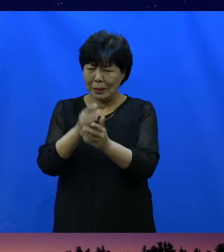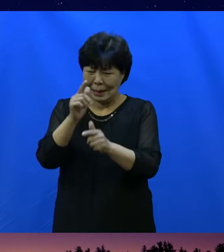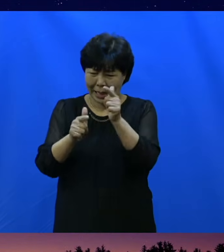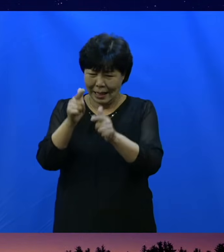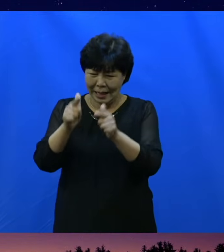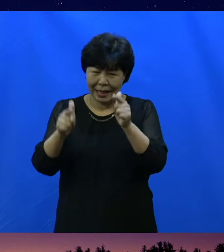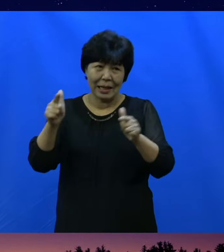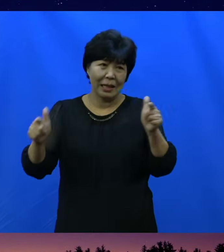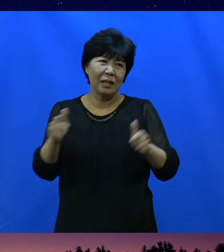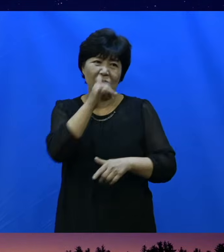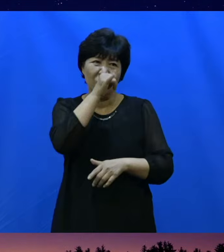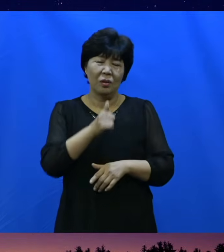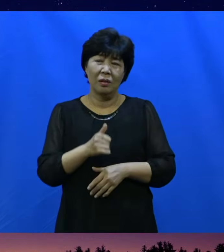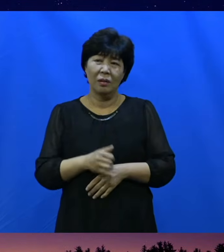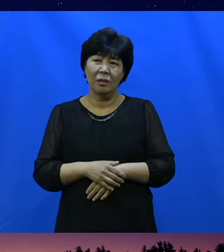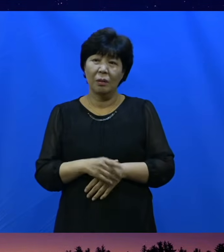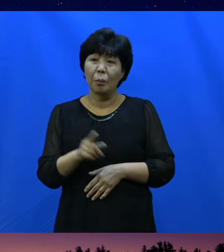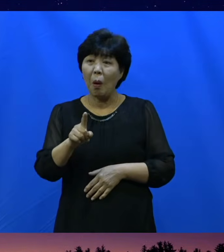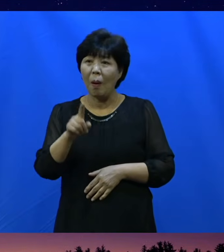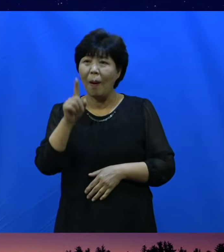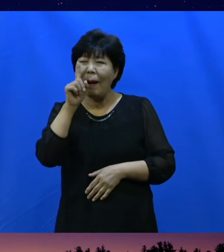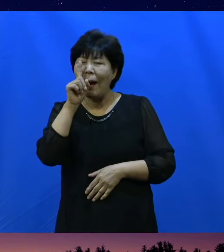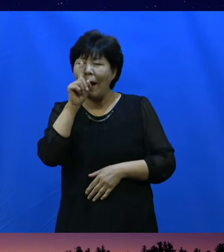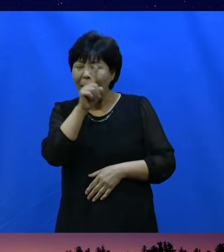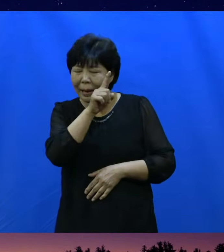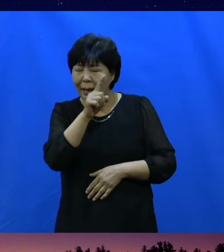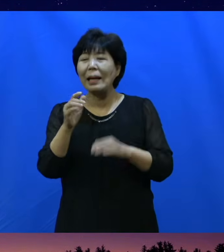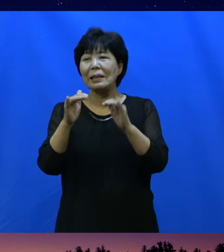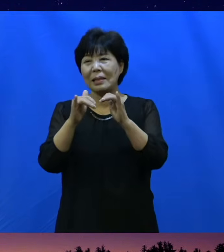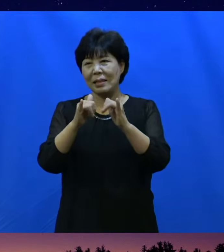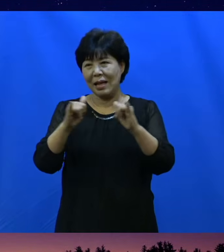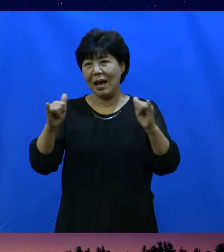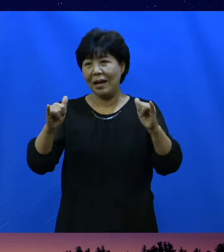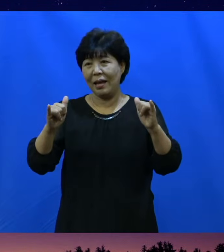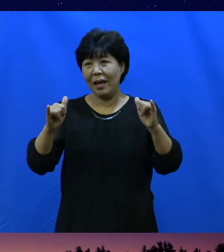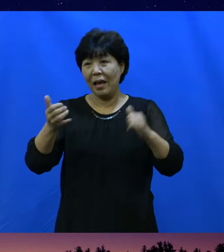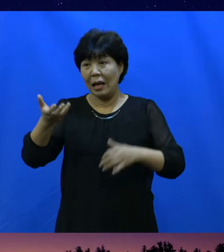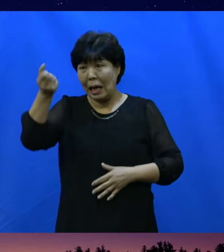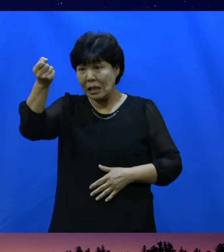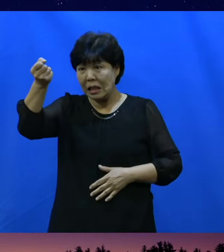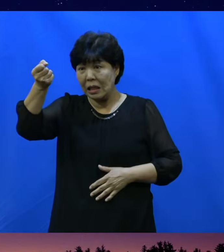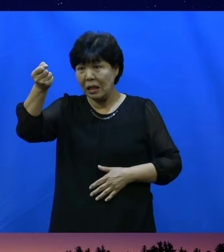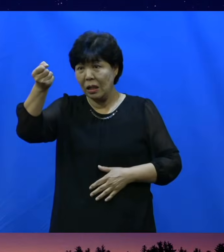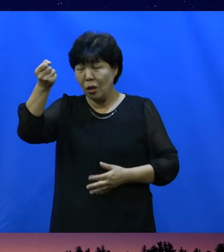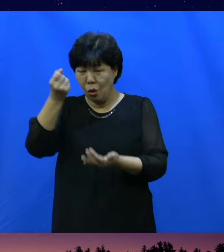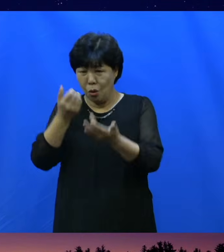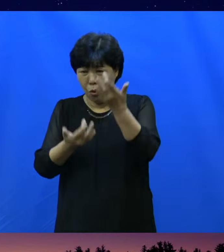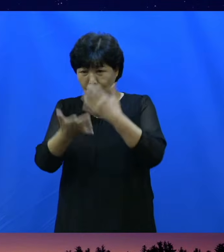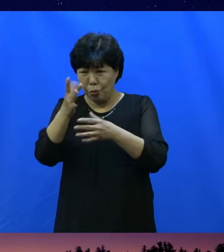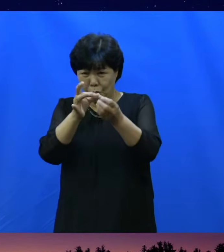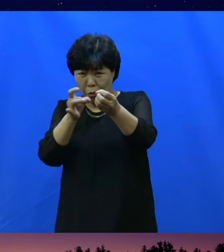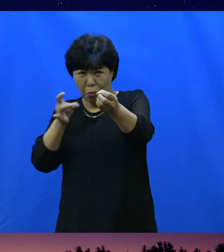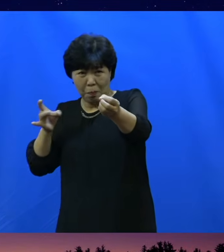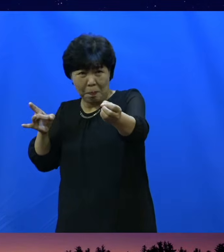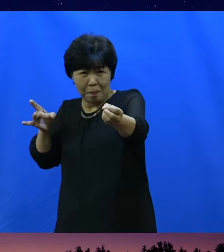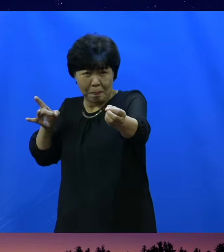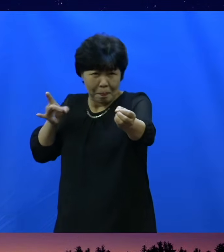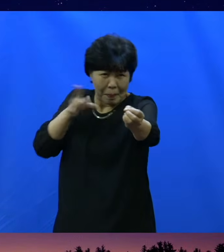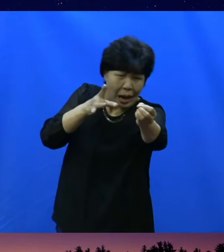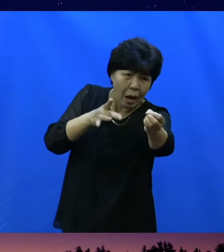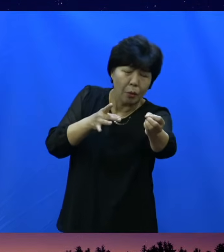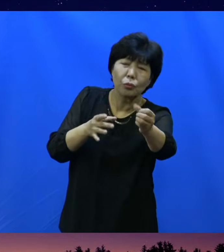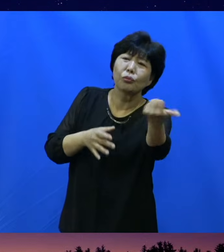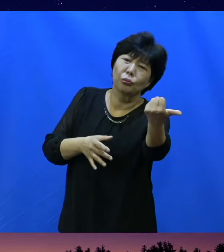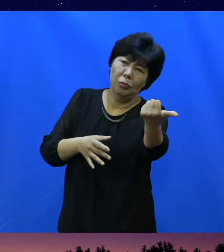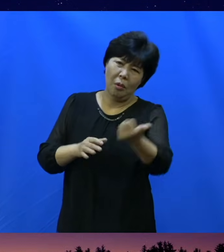그리고 그것들이 뭐예요? 악한 자의 불화살이라는 거예요. 그러니까 여러분, 이건 한 방 맞으면은 그냥 치명적인 영향을 주는